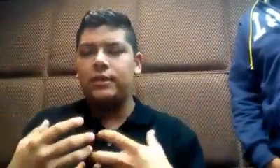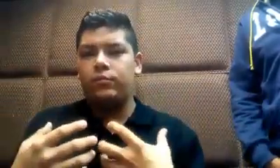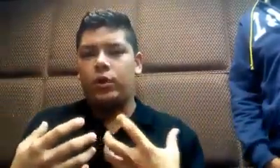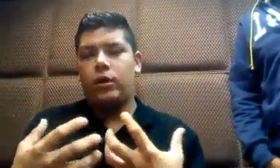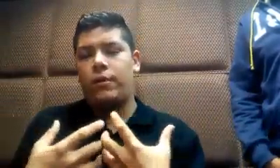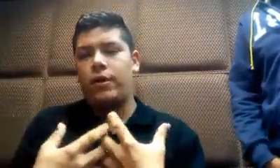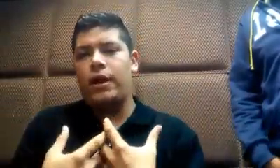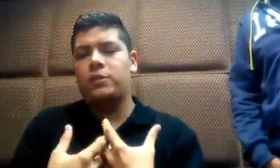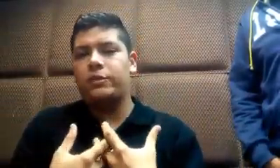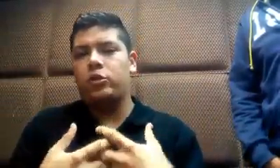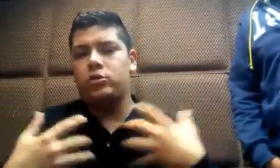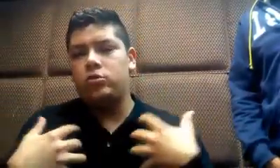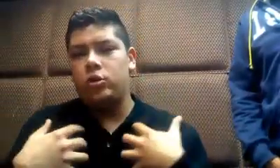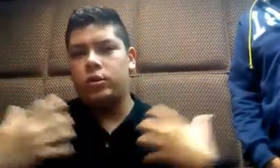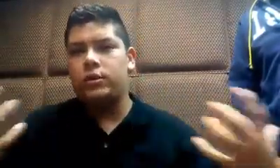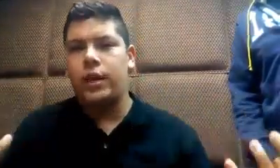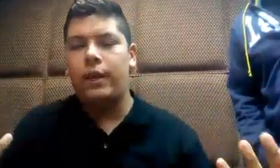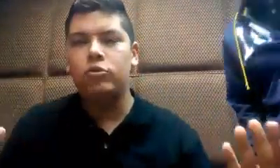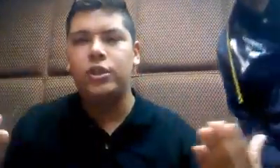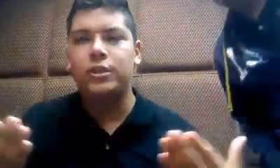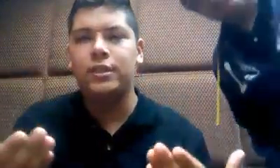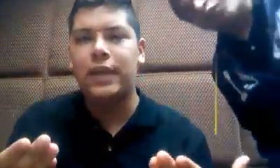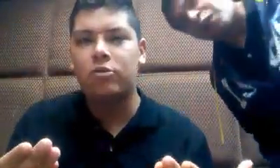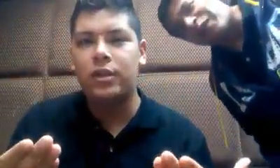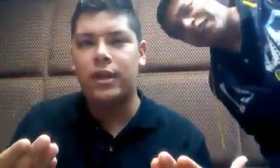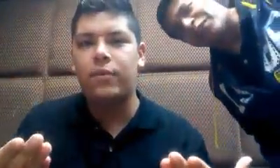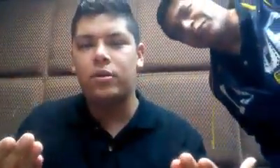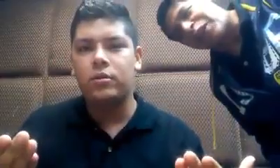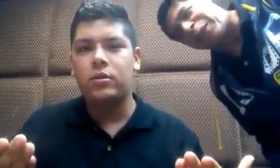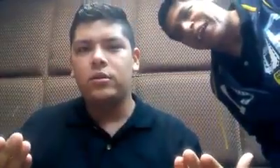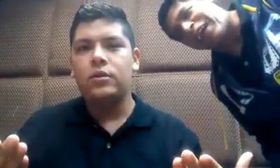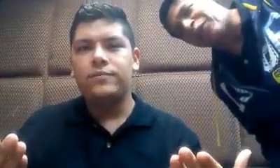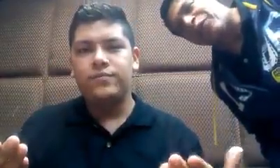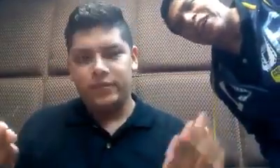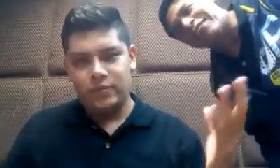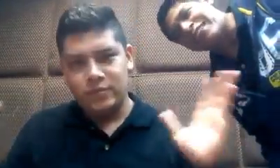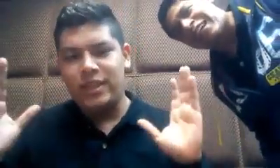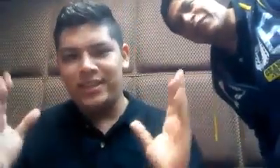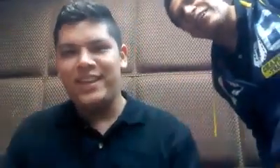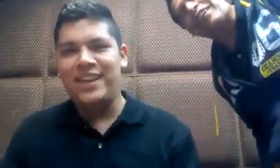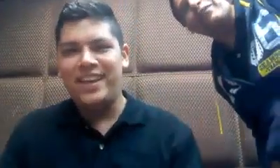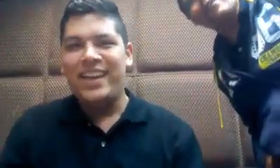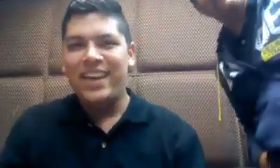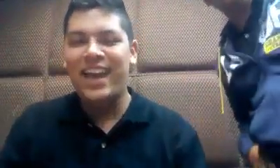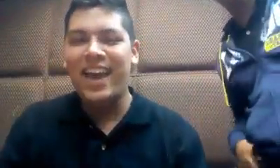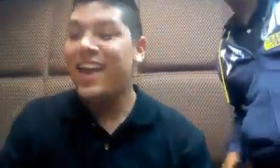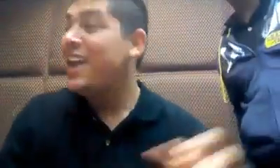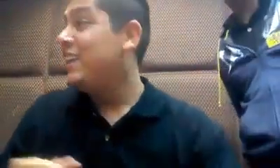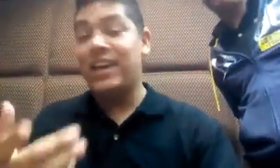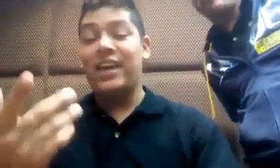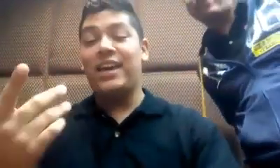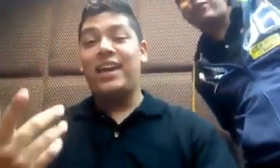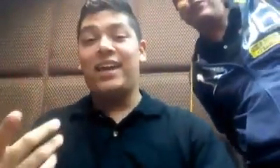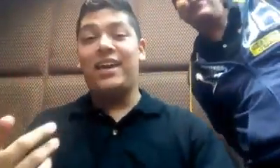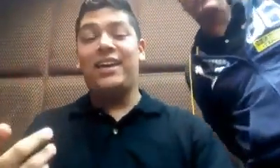bueno, la mayoría de las personas queremos ir sentados en el camión. Normalmente nos toca parado cada vez que te arriman el camarón. Sientes que va parado todo el mundo.